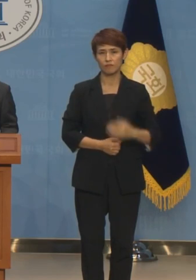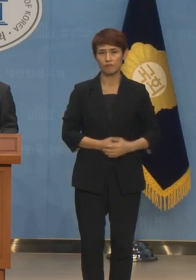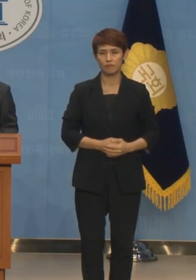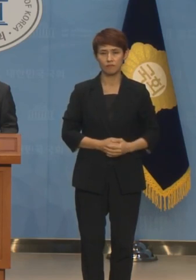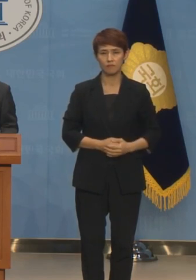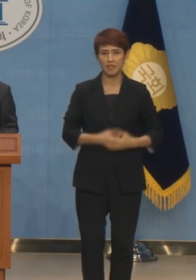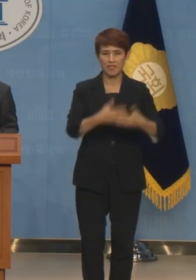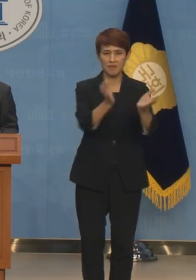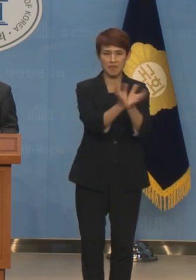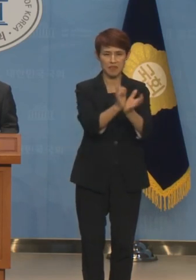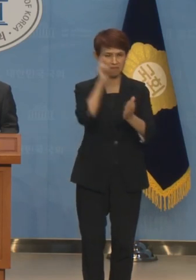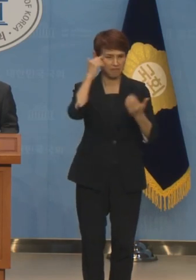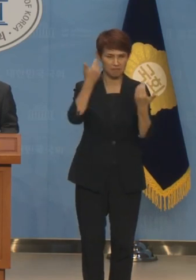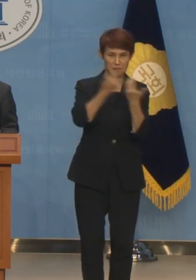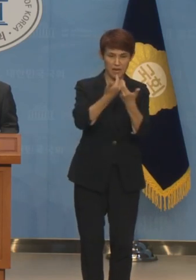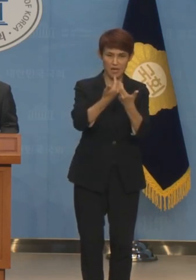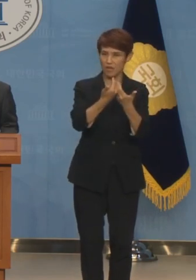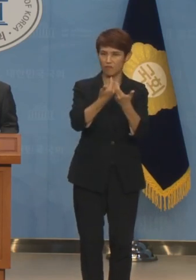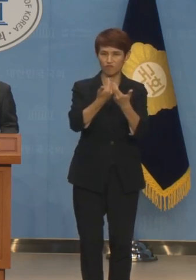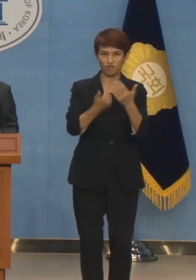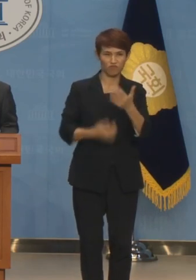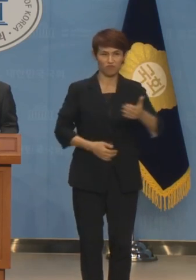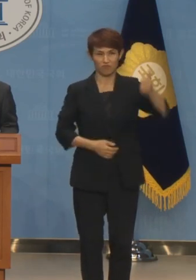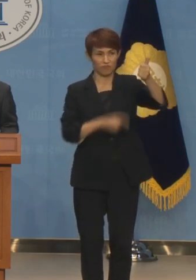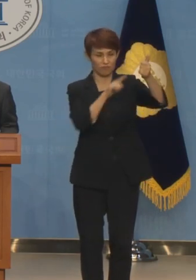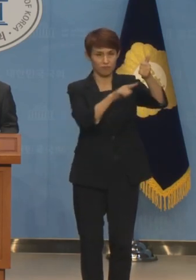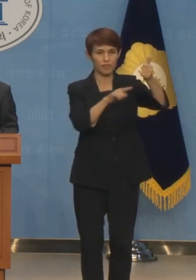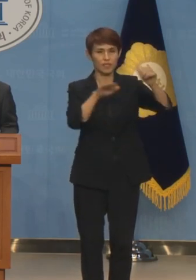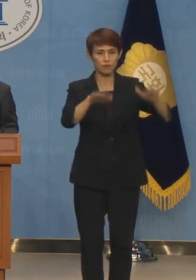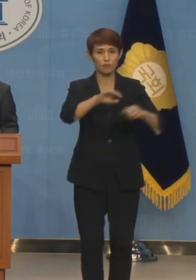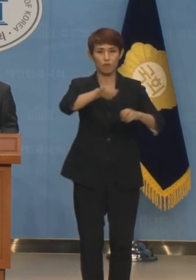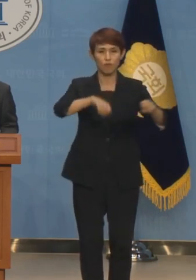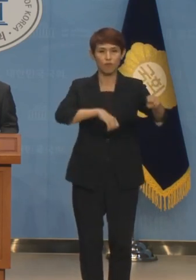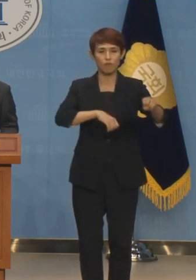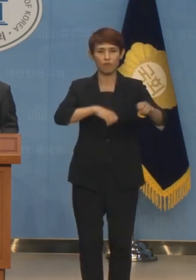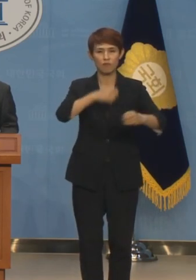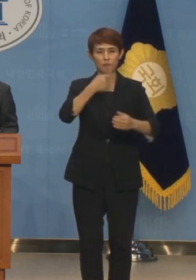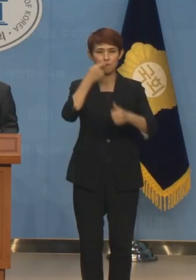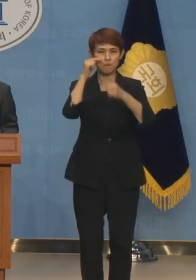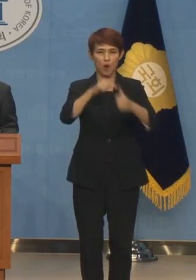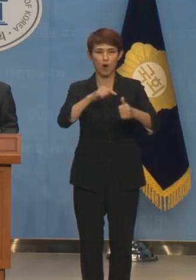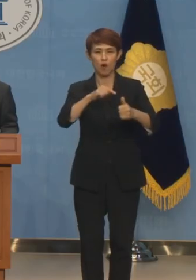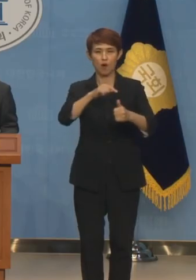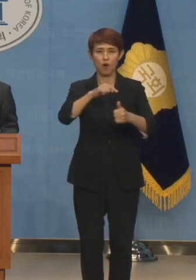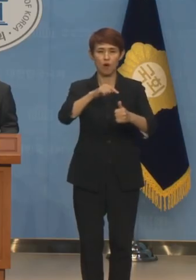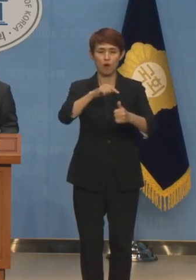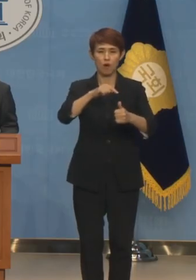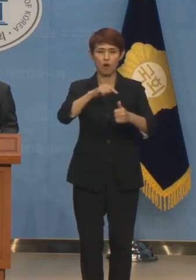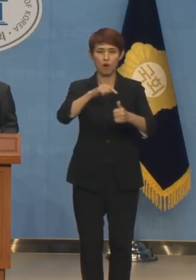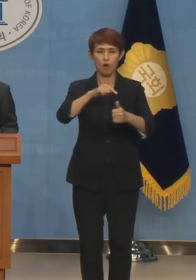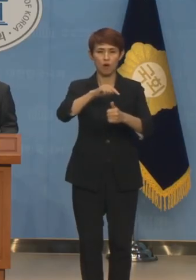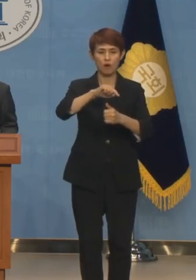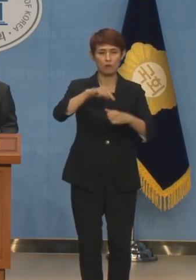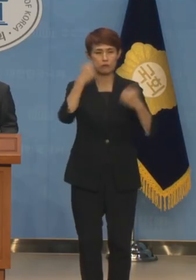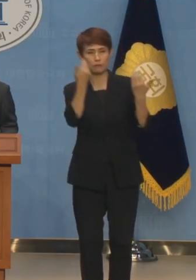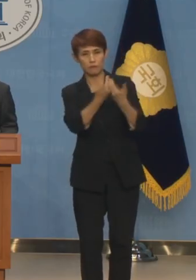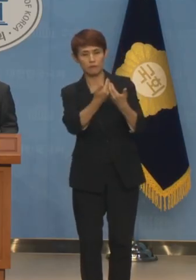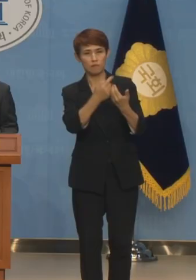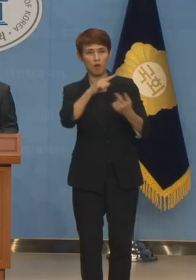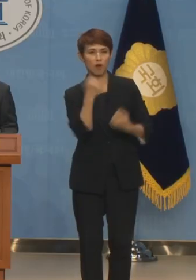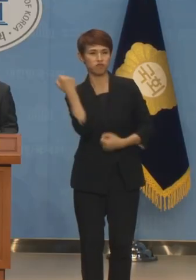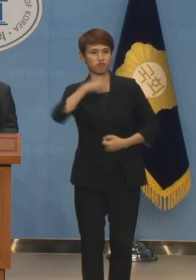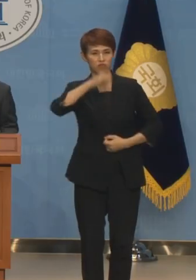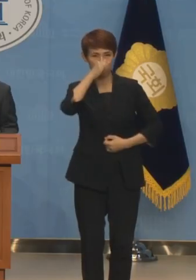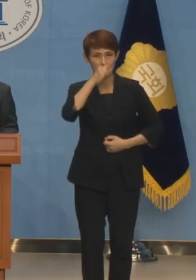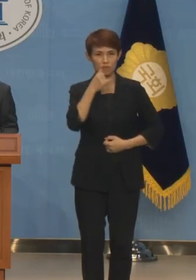항명의 수괴였다가 현재는 항명 혐의로 재판을 받고 있는 박정훈 전 해병대